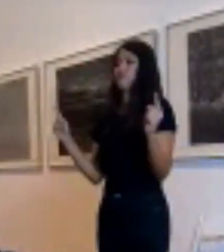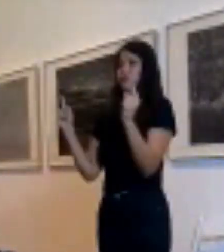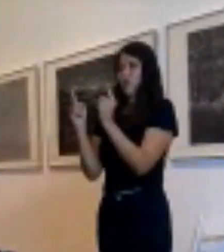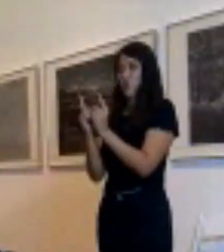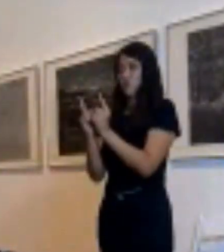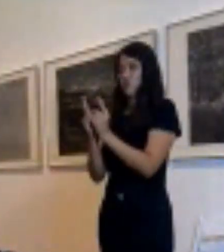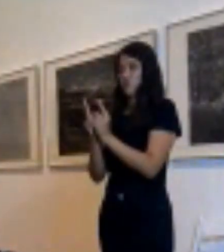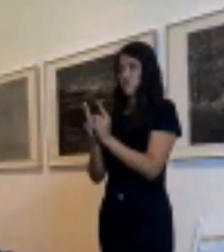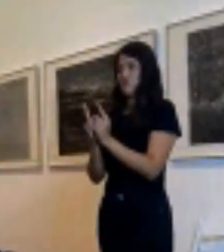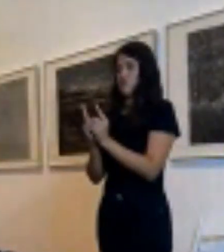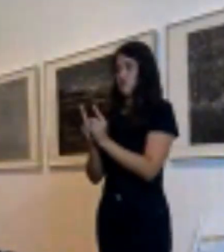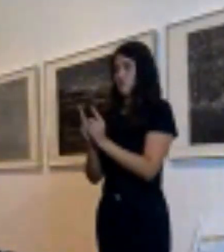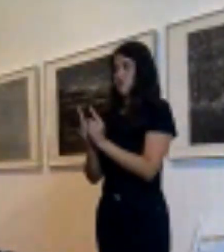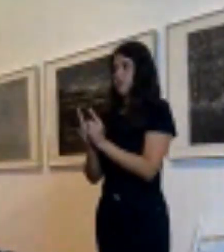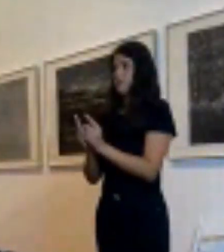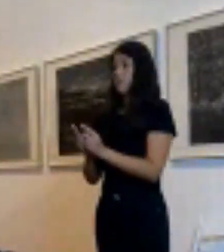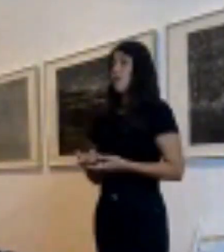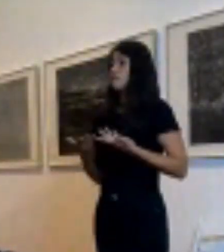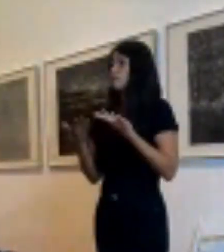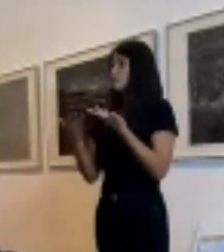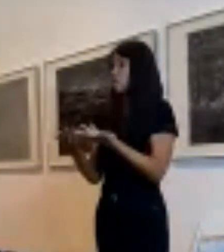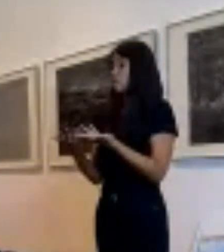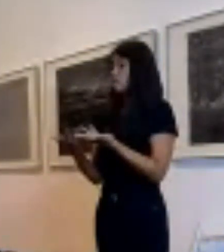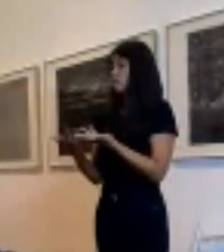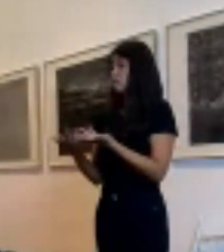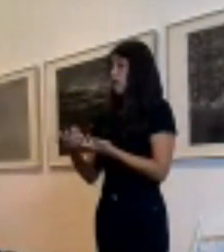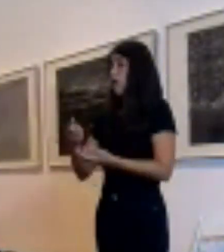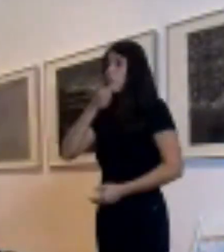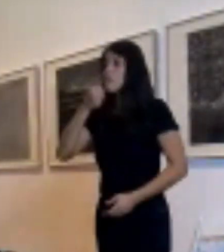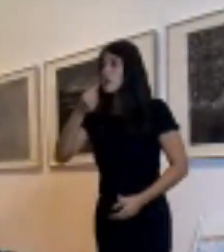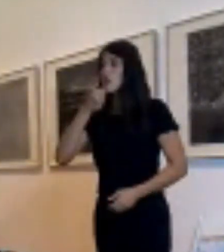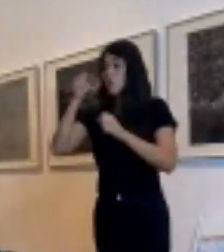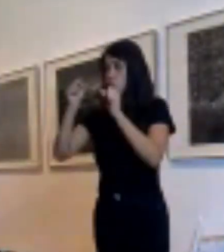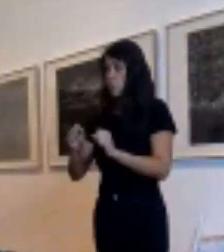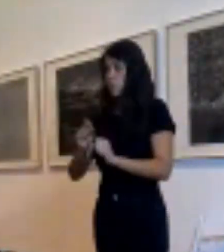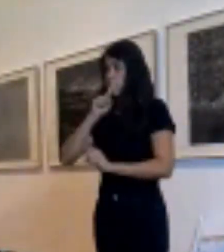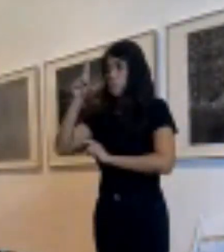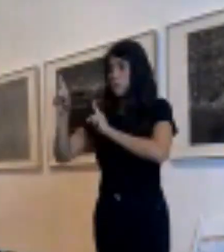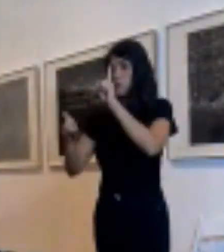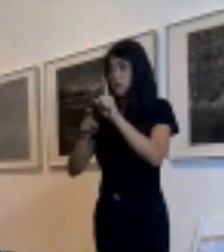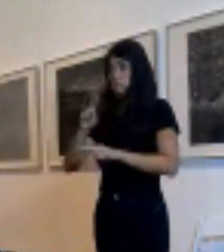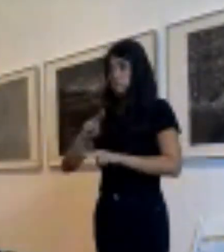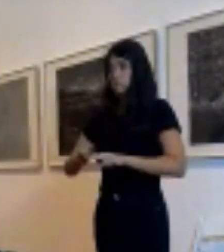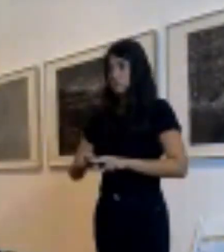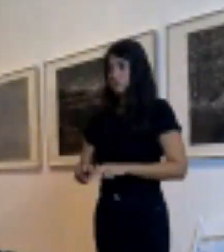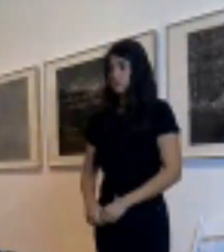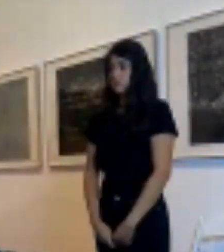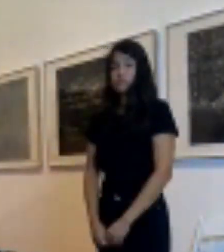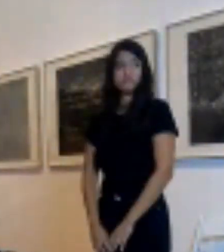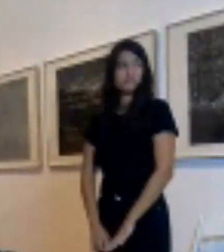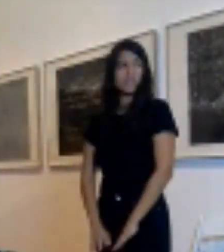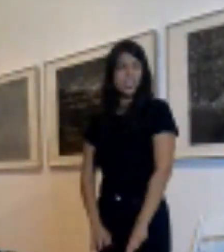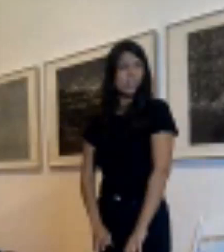en el programa, así que dejamos abierto aquí el micrófono para quienes quieran realizar preguntas